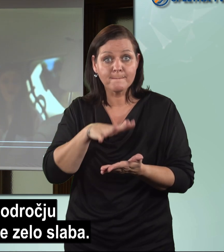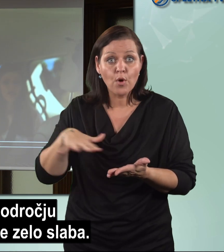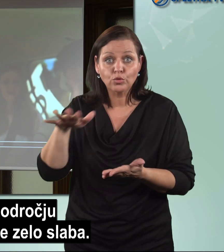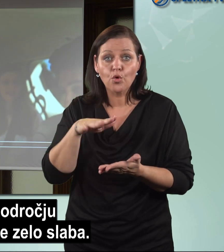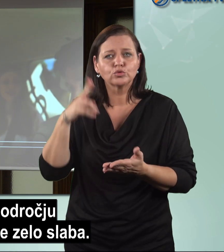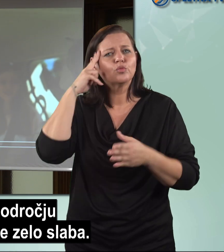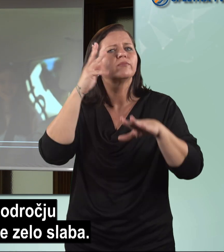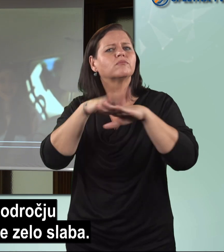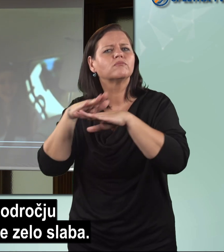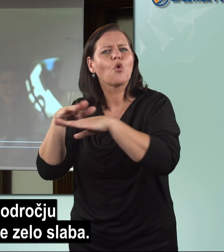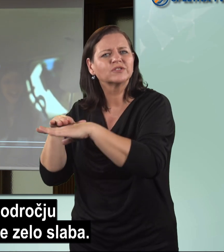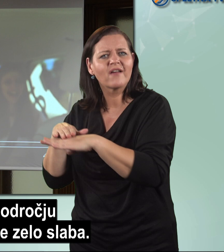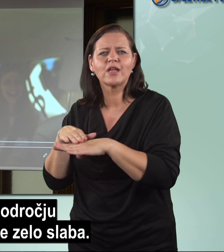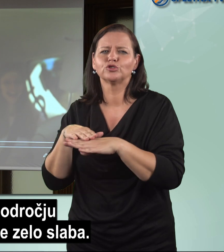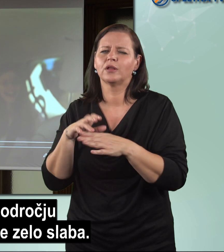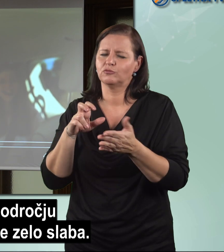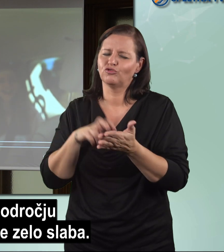zelo slaba.